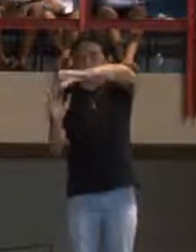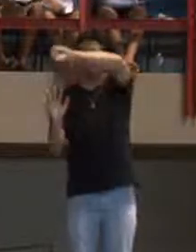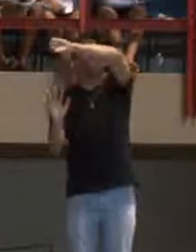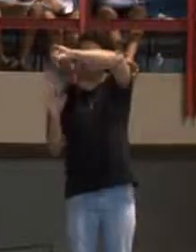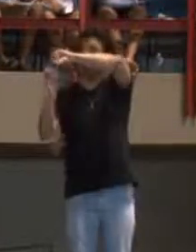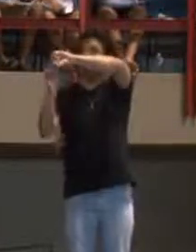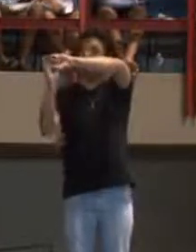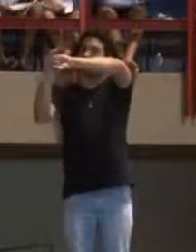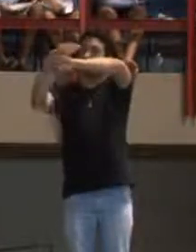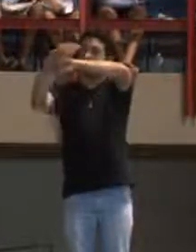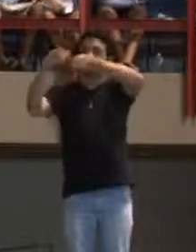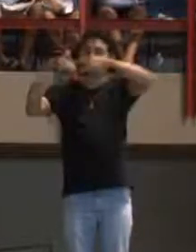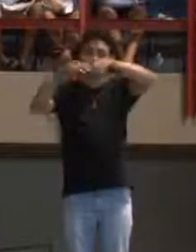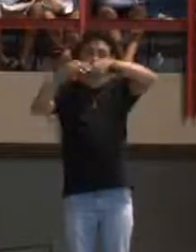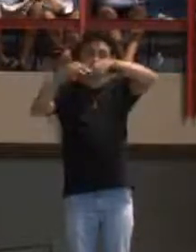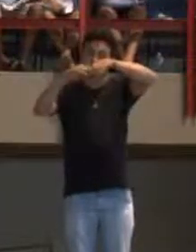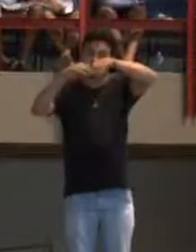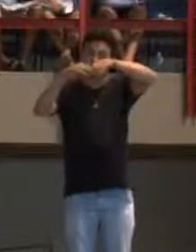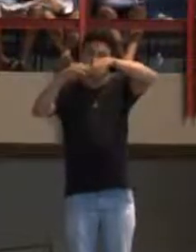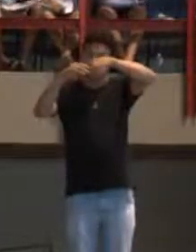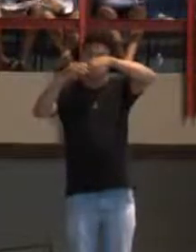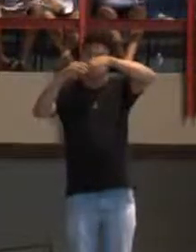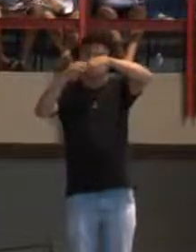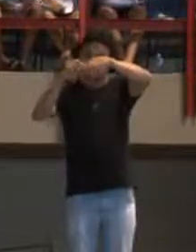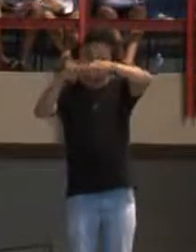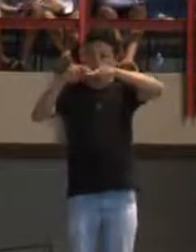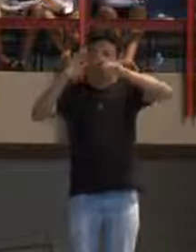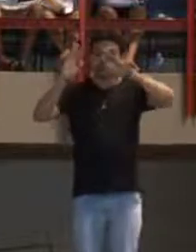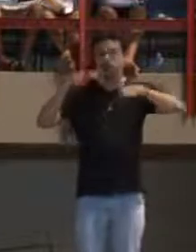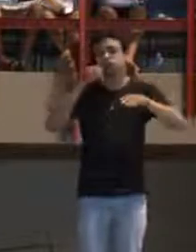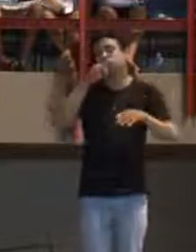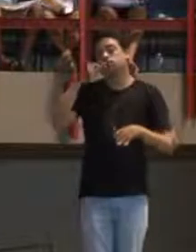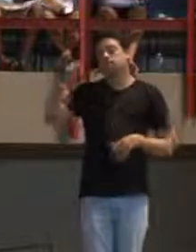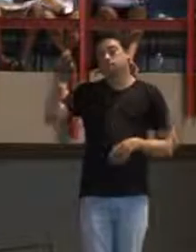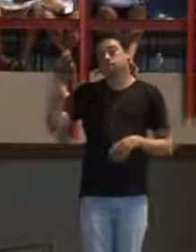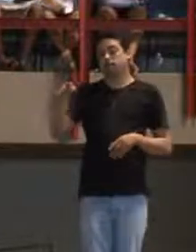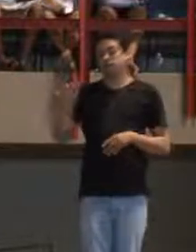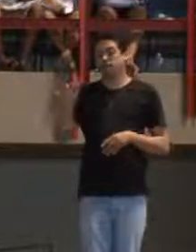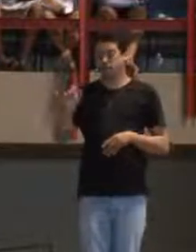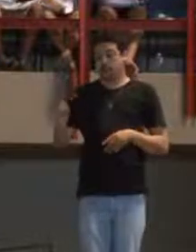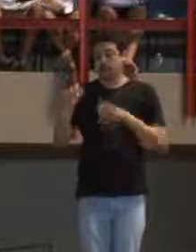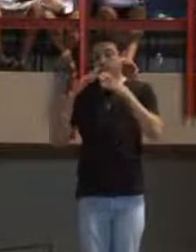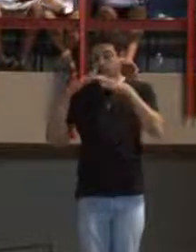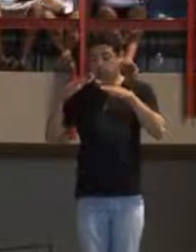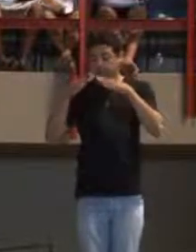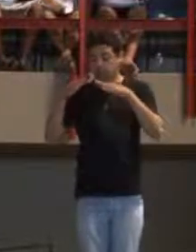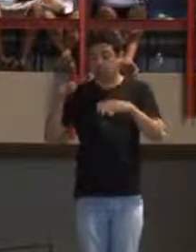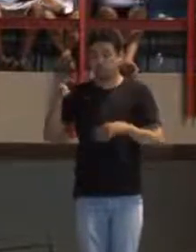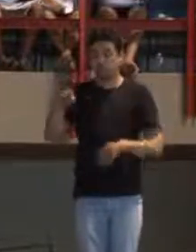do lixo. Nesse caso, o gás natural é classificado como um